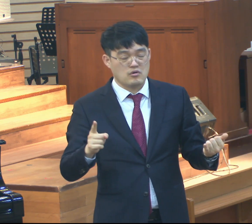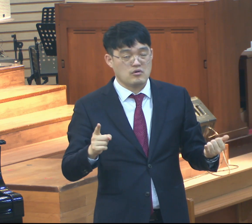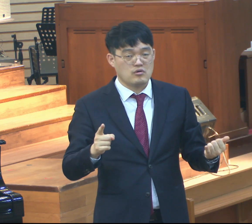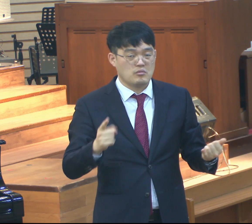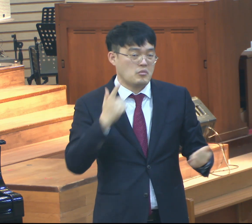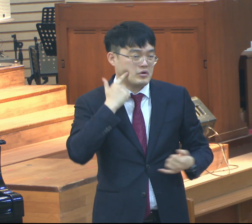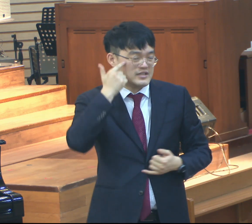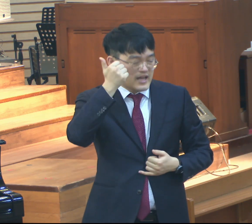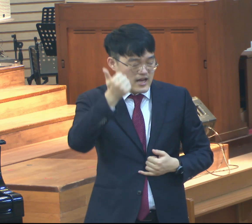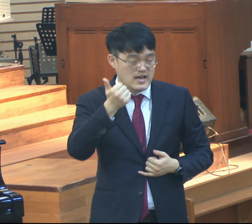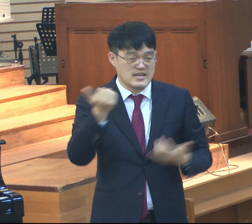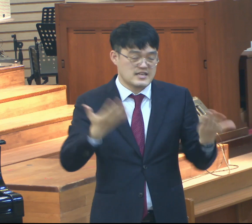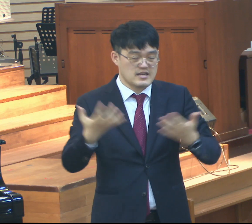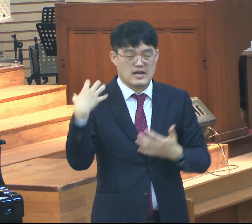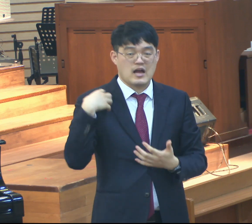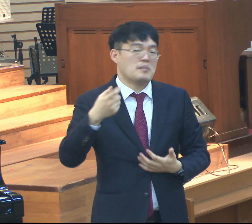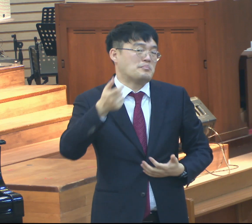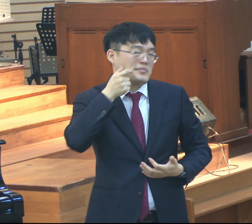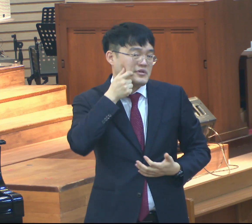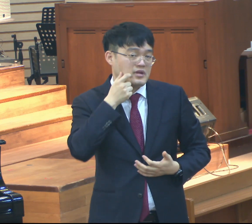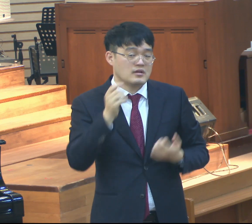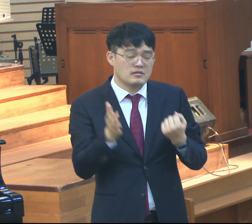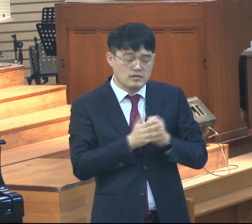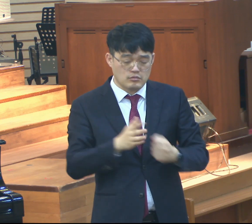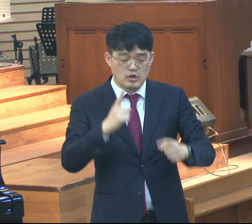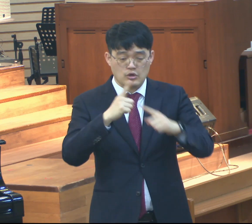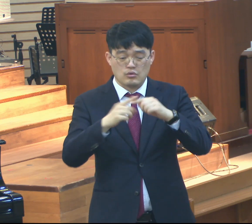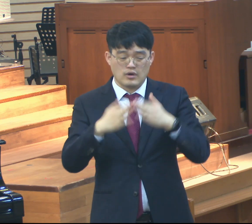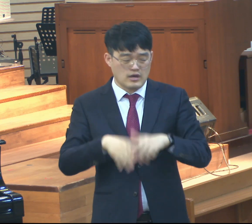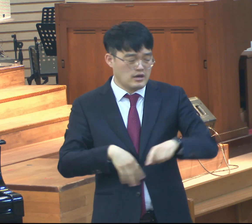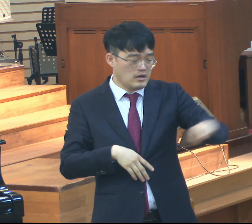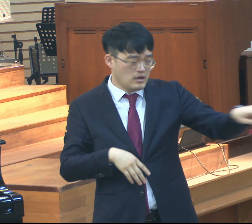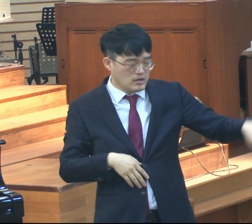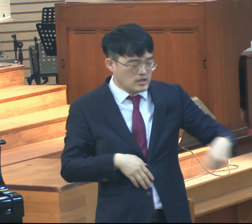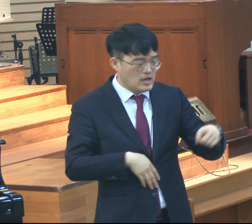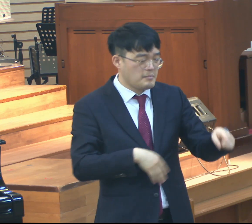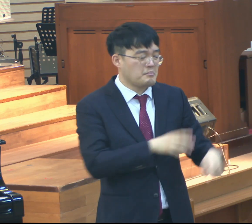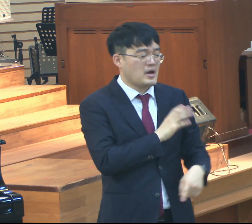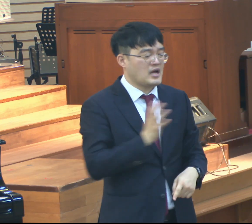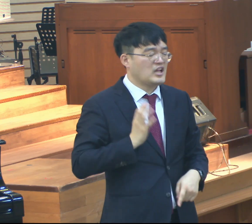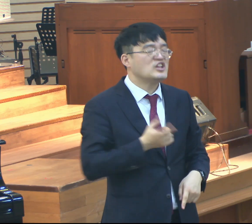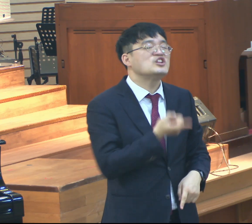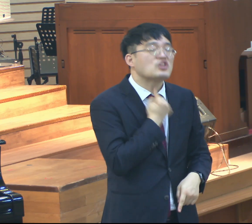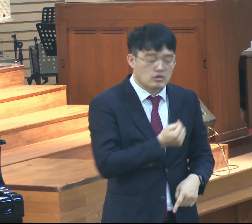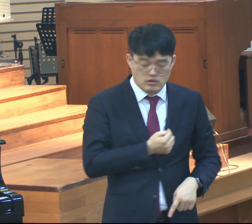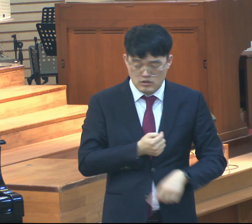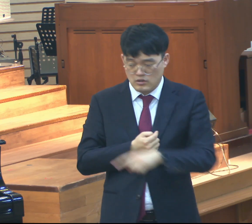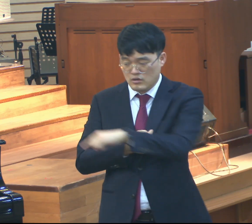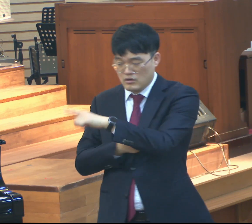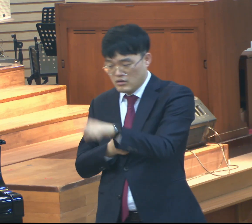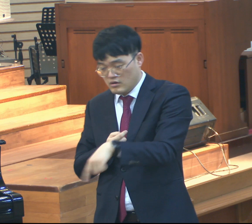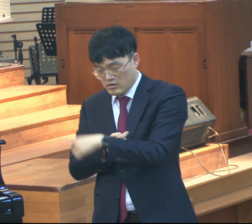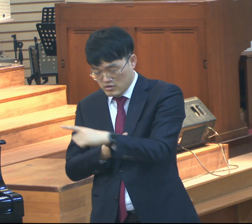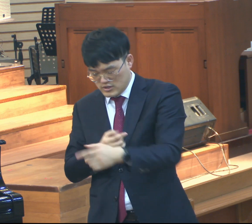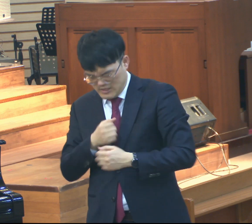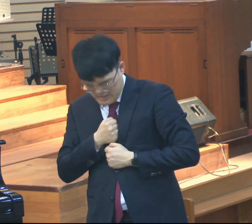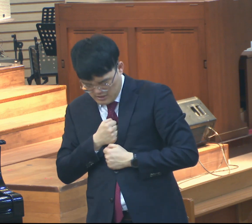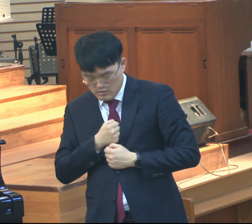자리에 나아가 교회는 긴 시간 갈등의 세월을 보냈습니다. 요한복음은 베드로의 3번 부인에